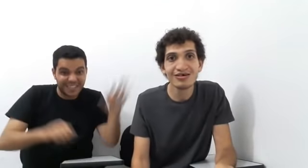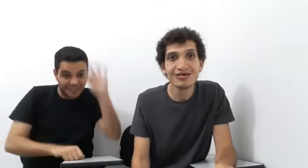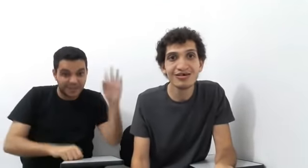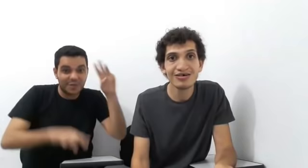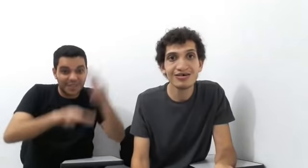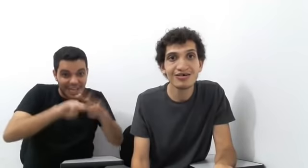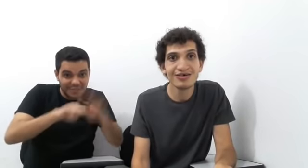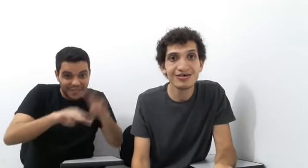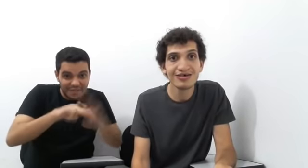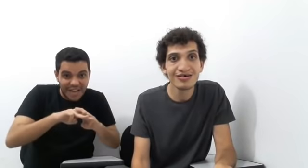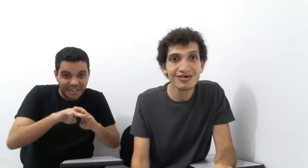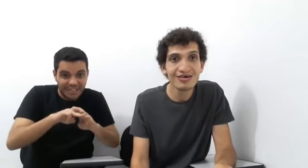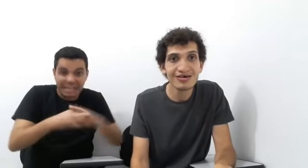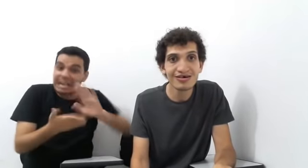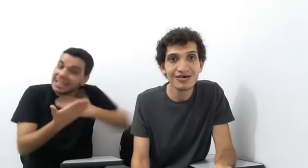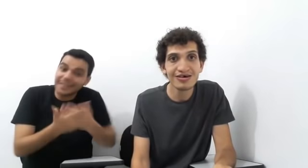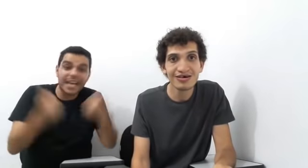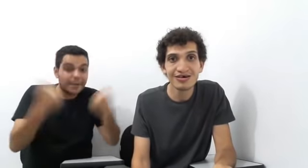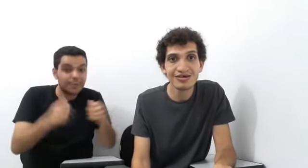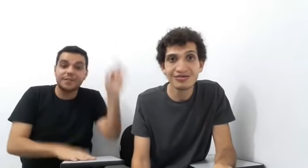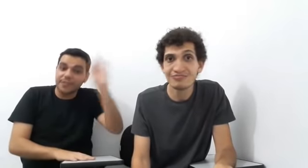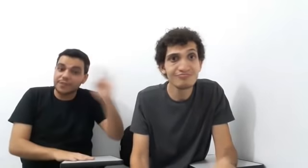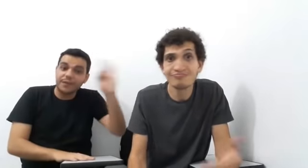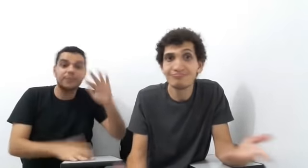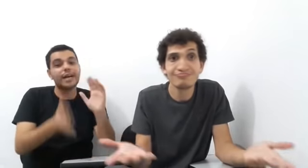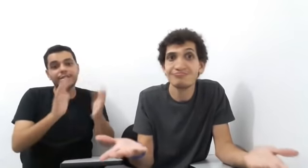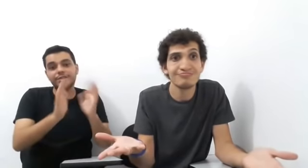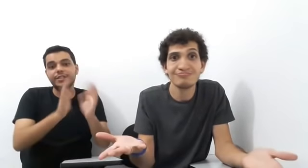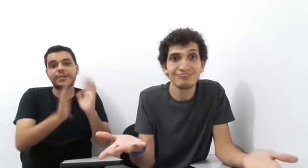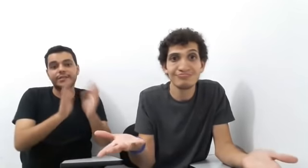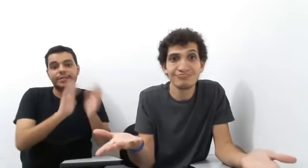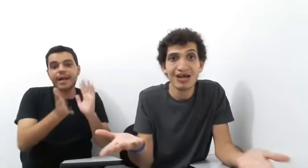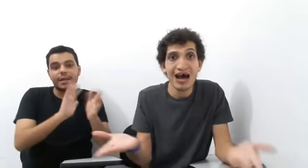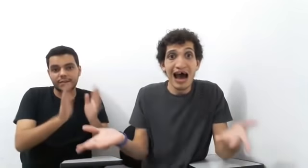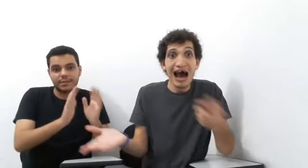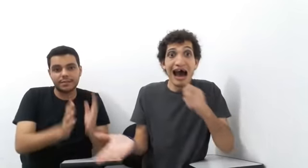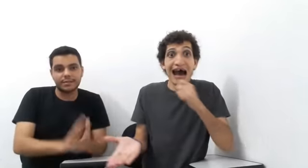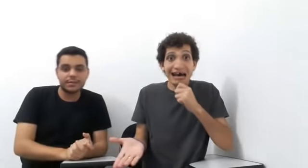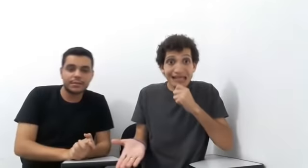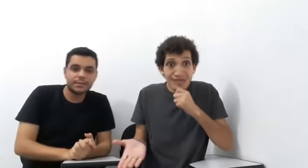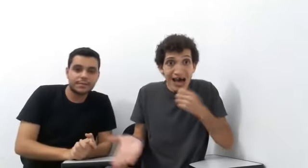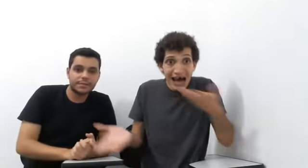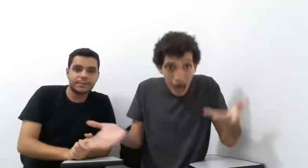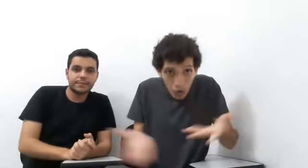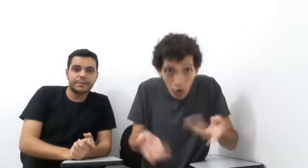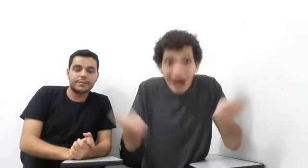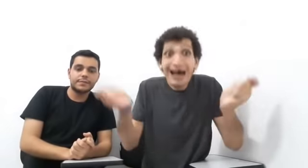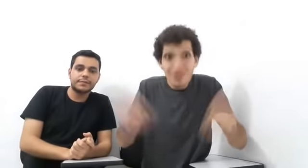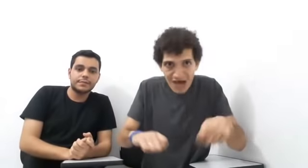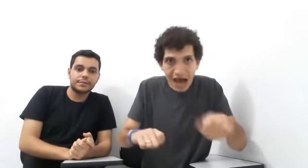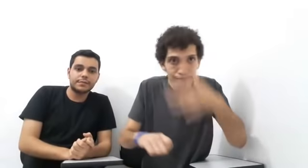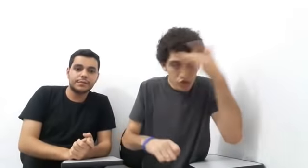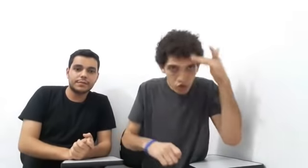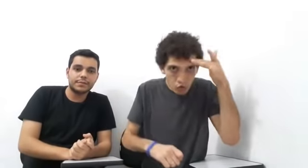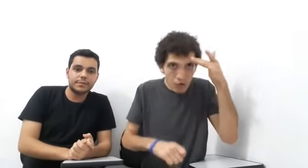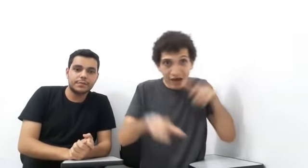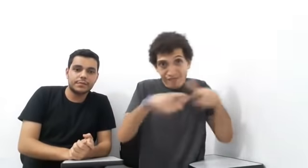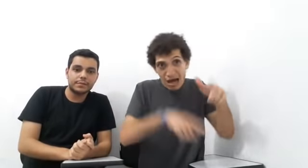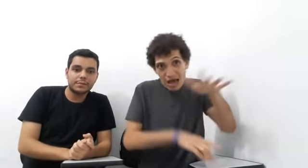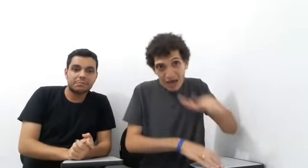de faculdade de matemática? Intérprete precisa de faculdade de língua de sinais. Ainda agora dá a pessoa trabalhar na